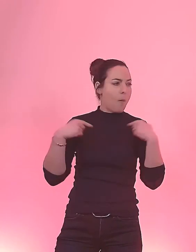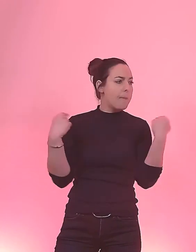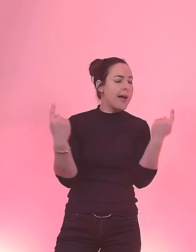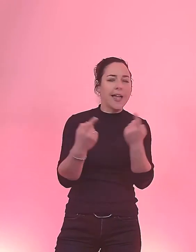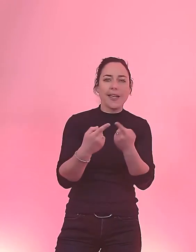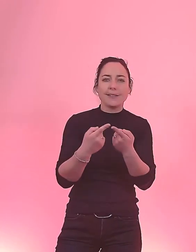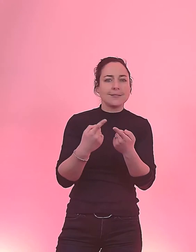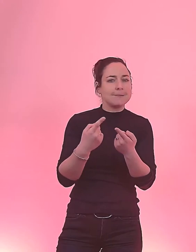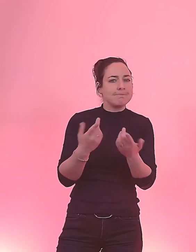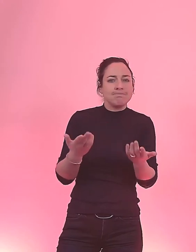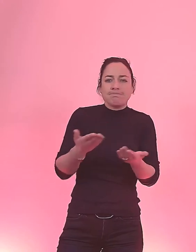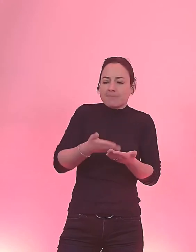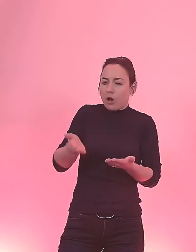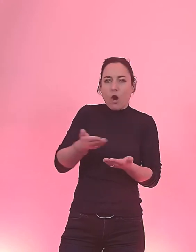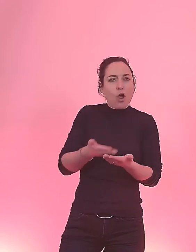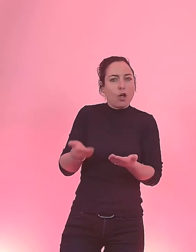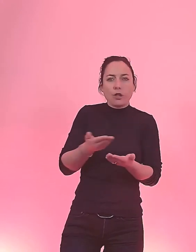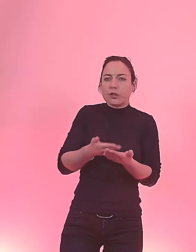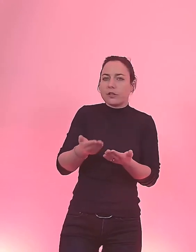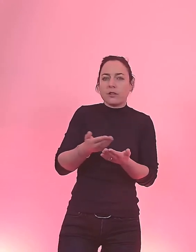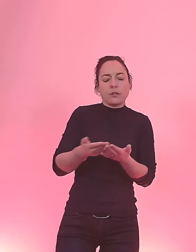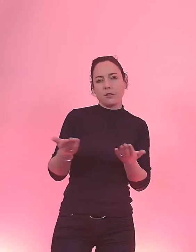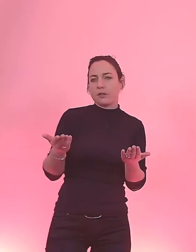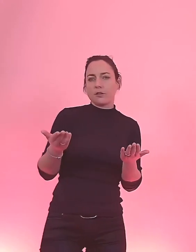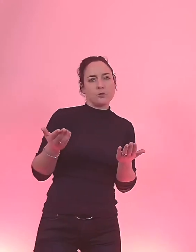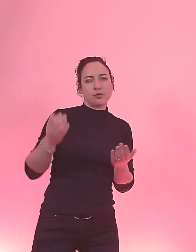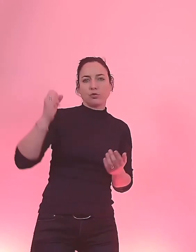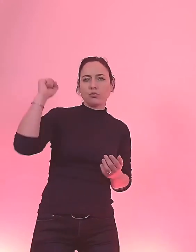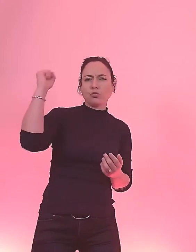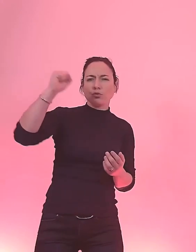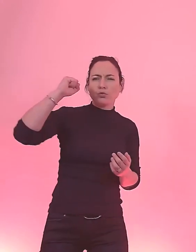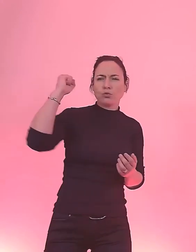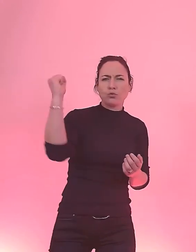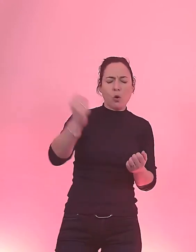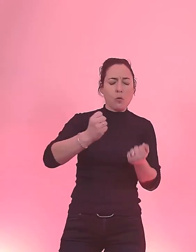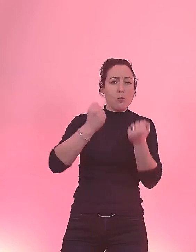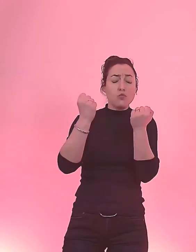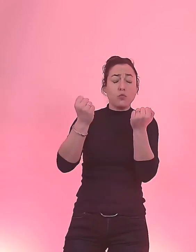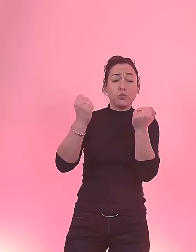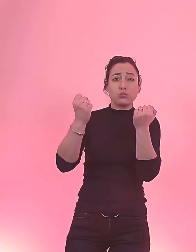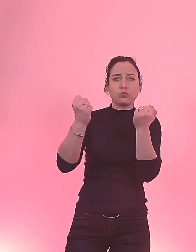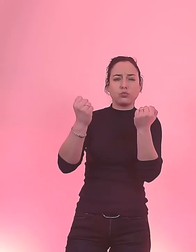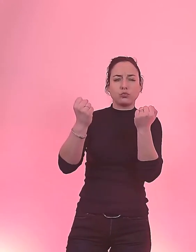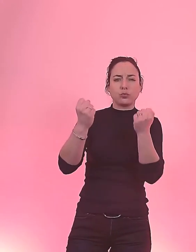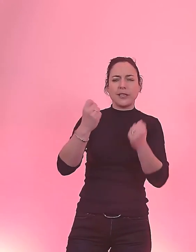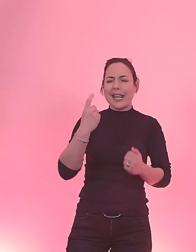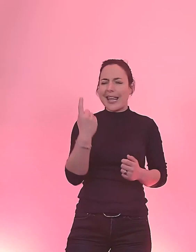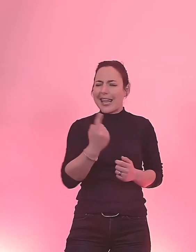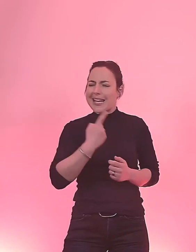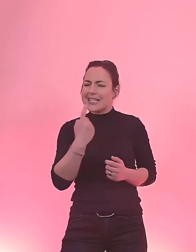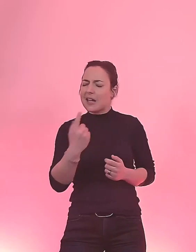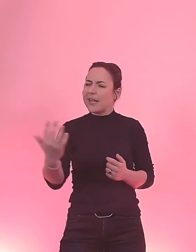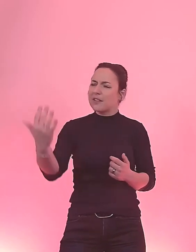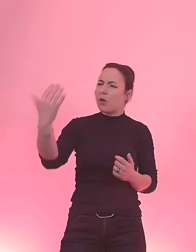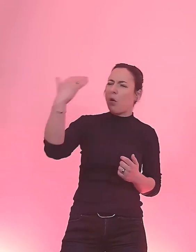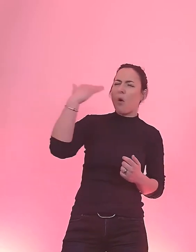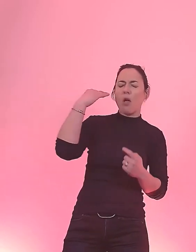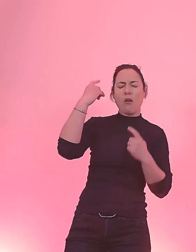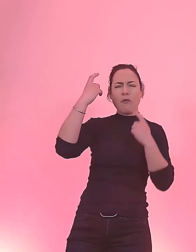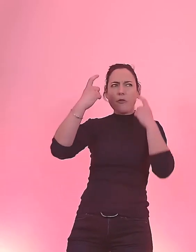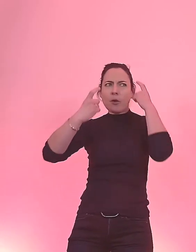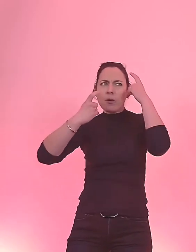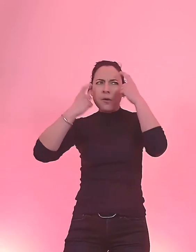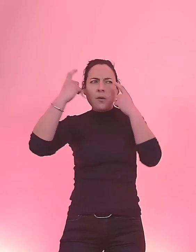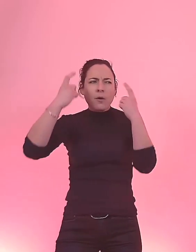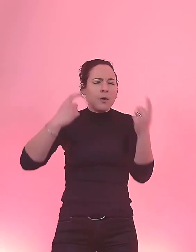lukt het je me niet de storm is te groot en de golf van eenzaamheid en eindeloos gepieker die breuken